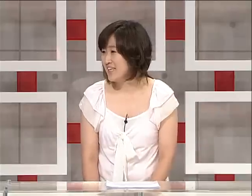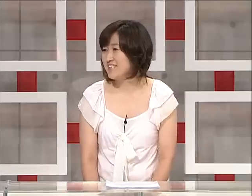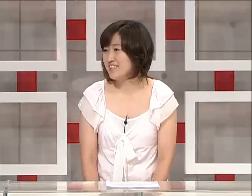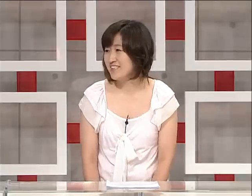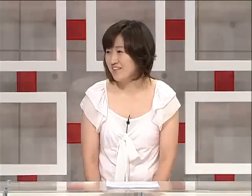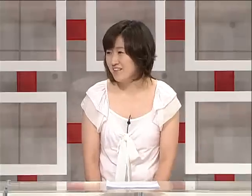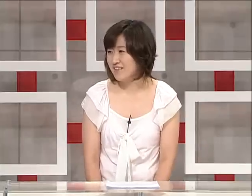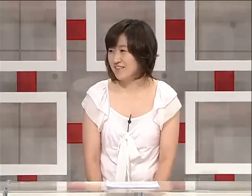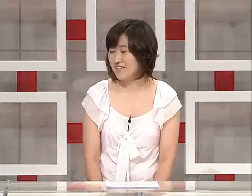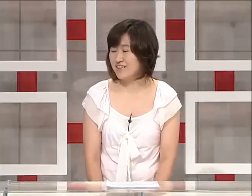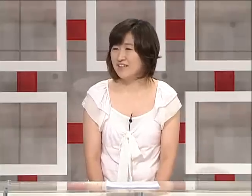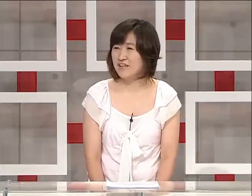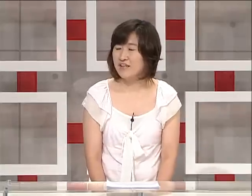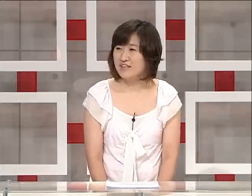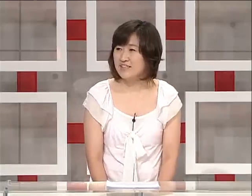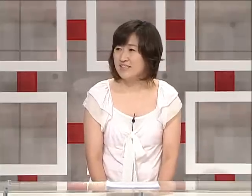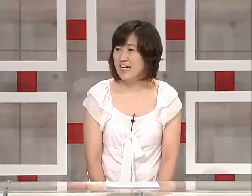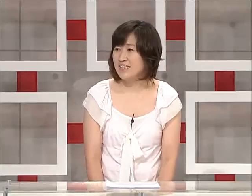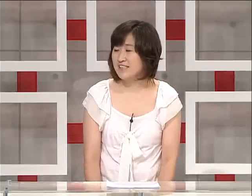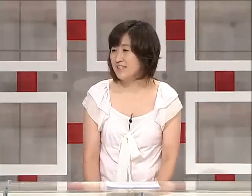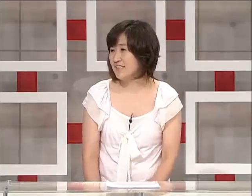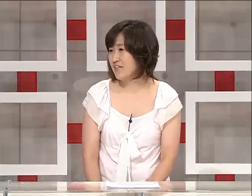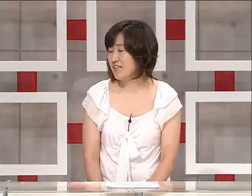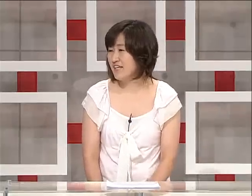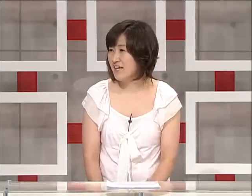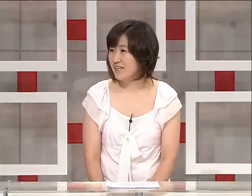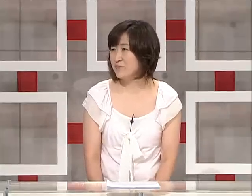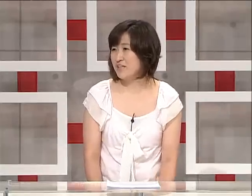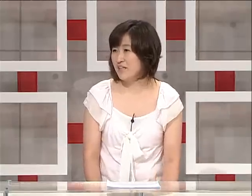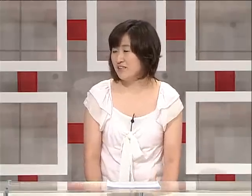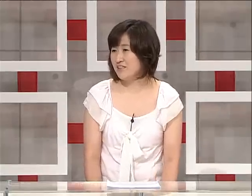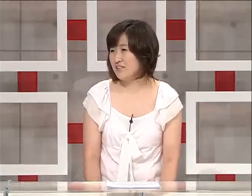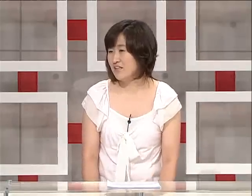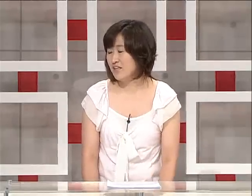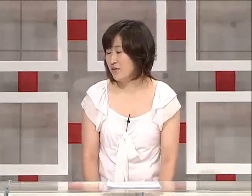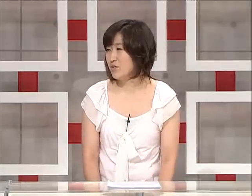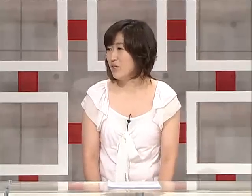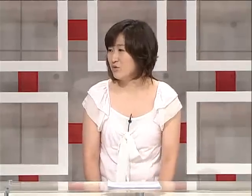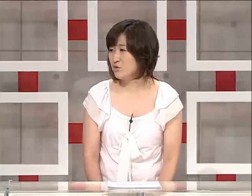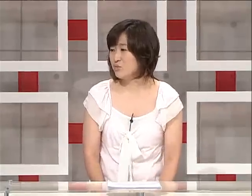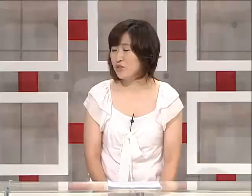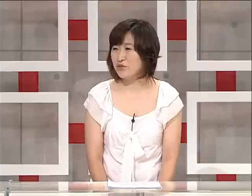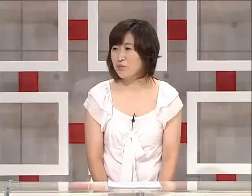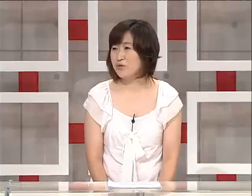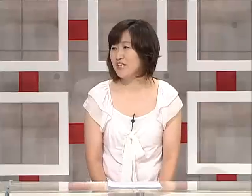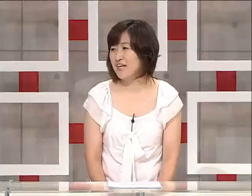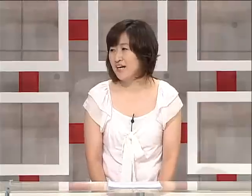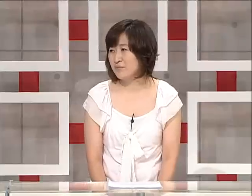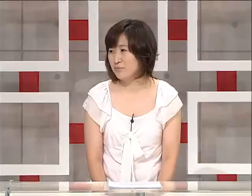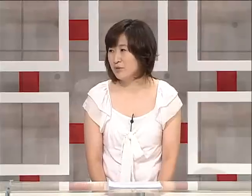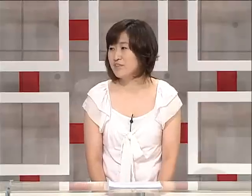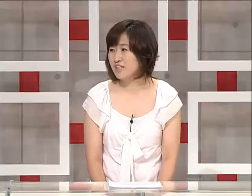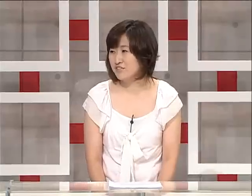계셨었어요. 그런데 같은 직장 언니가 그분하고 같이 대화도 하고 이런 거 보니까 부럽더라고요.